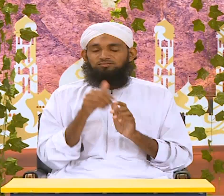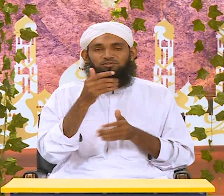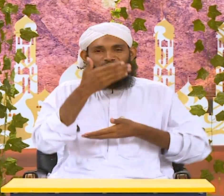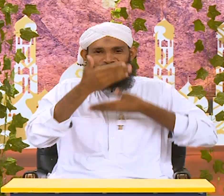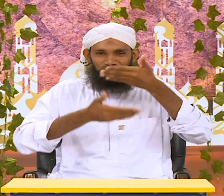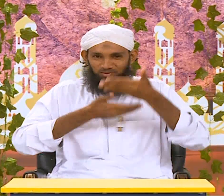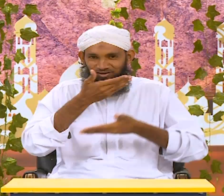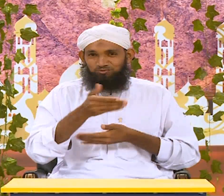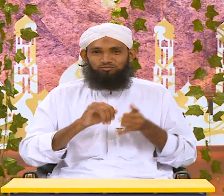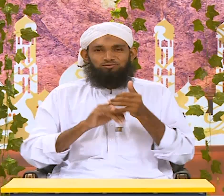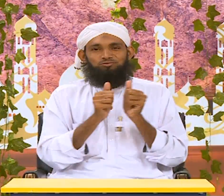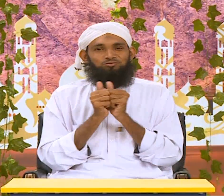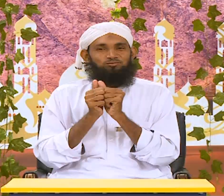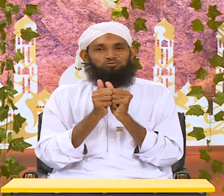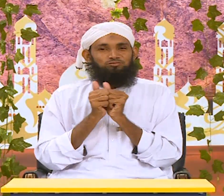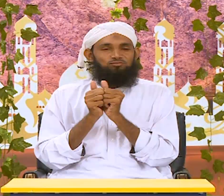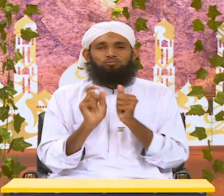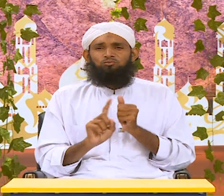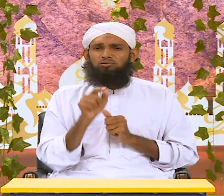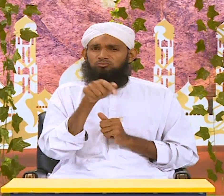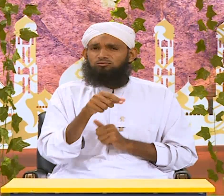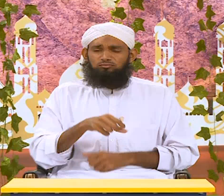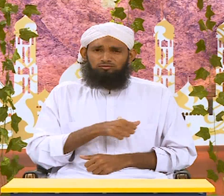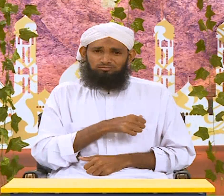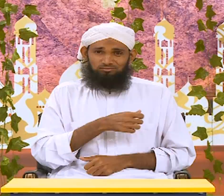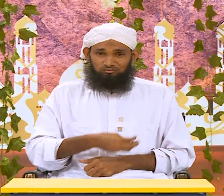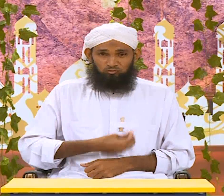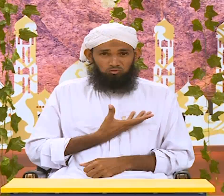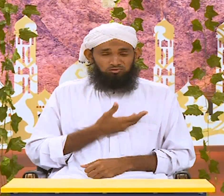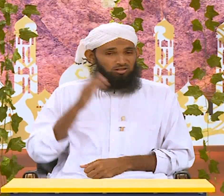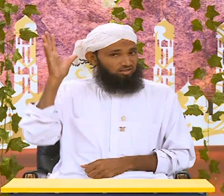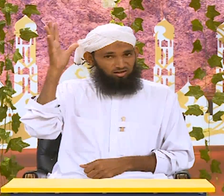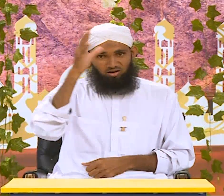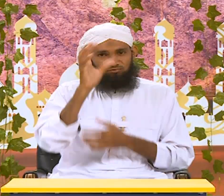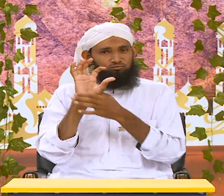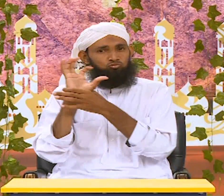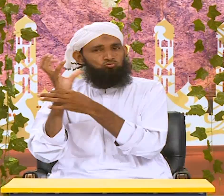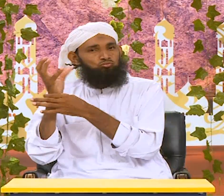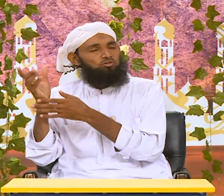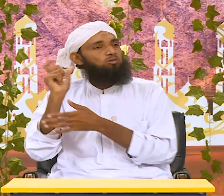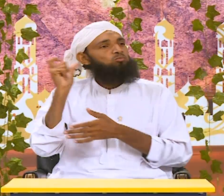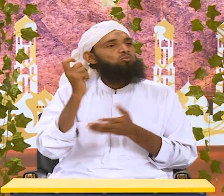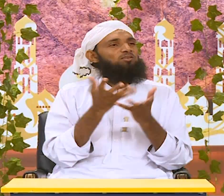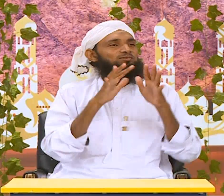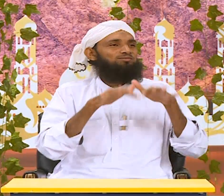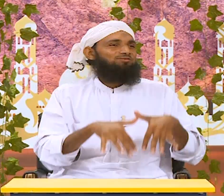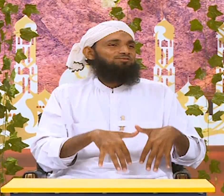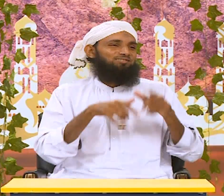نے فرمایا، عمر کیا تم اس پر راضی نہیں کہ ان کافروں کے لیے دنیا ہے اور ہمارے لیے آخرت ہے؟ پیارے اسلامی بھائیوں، دیکھا آپ